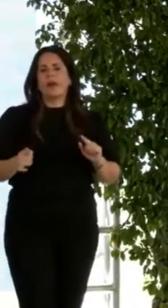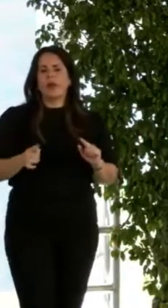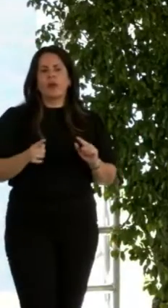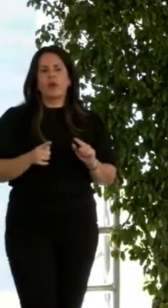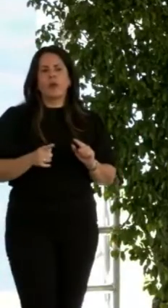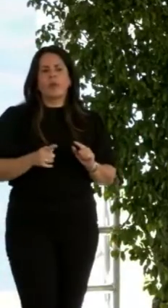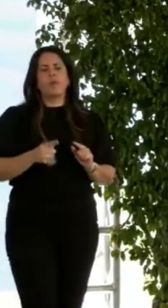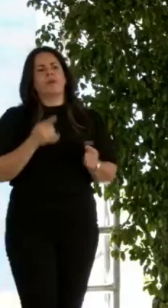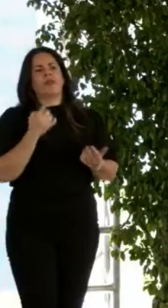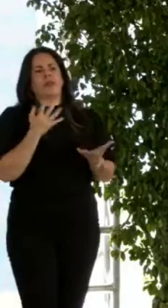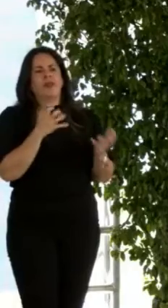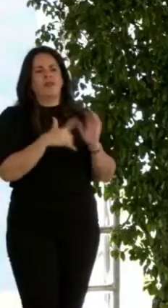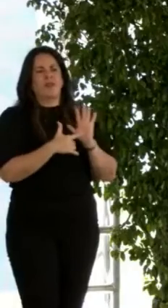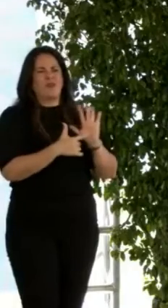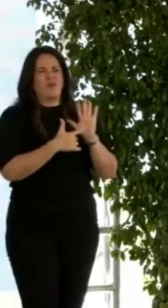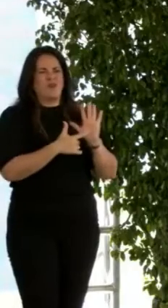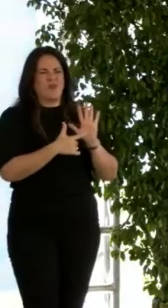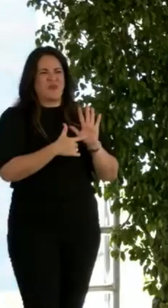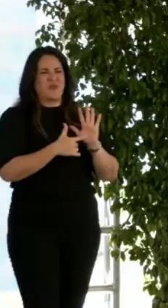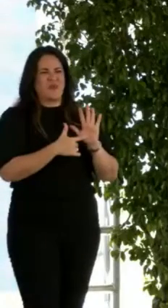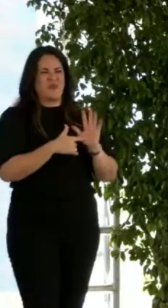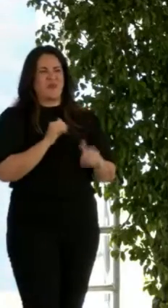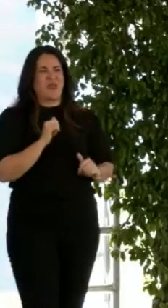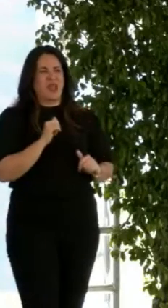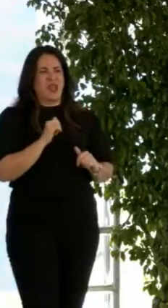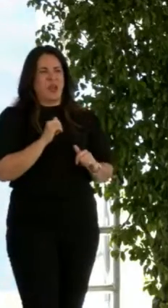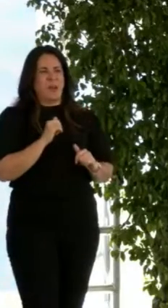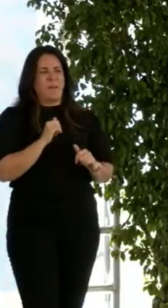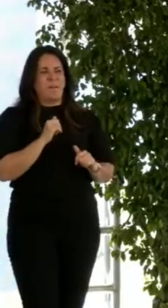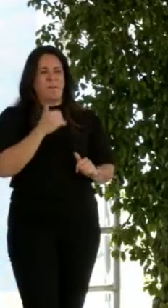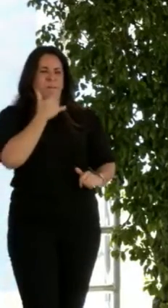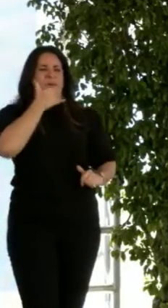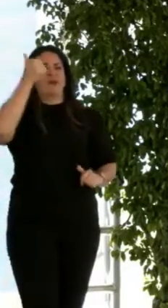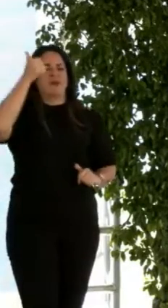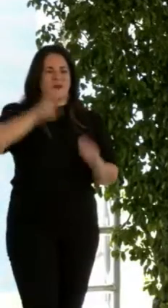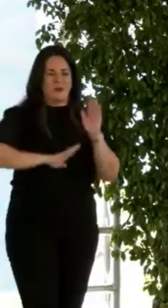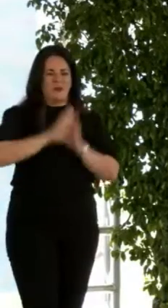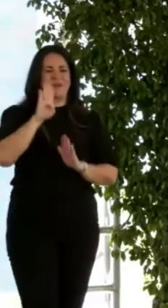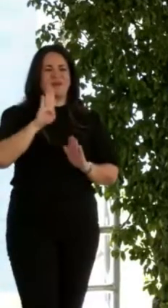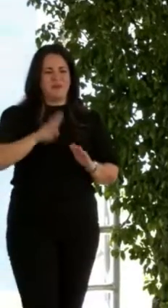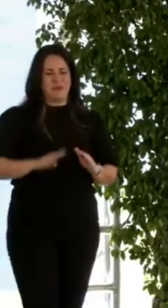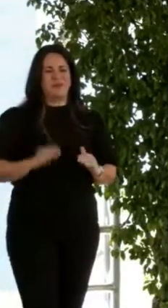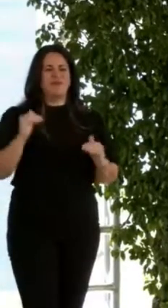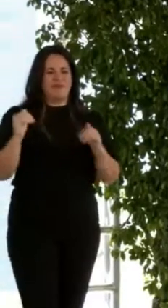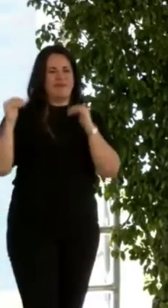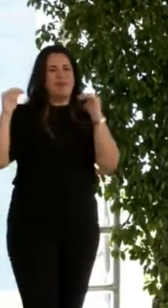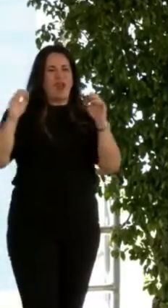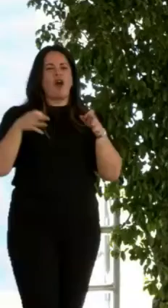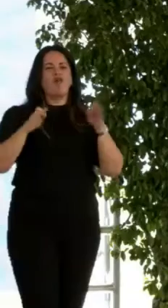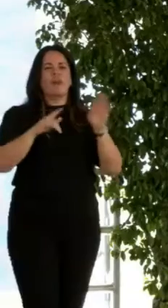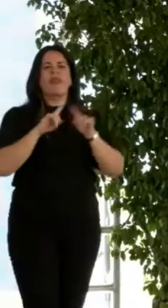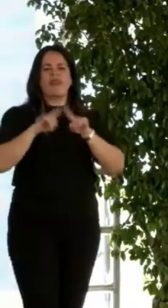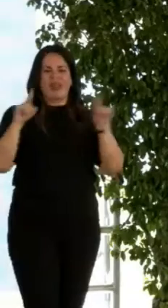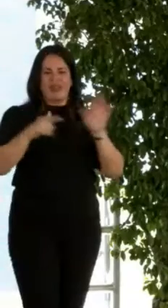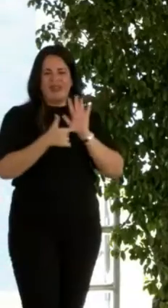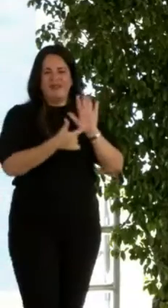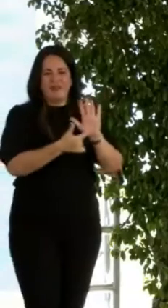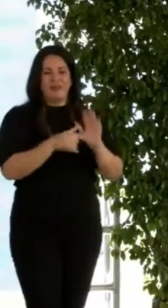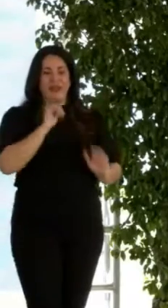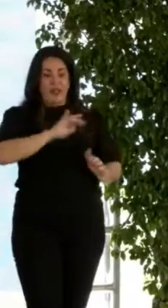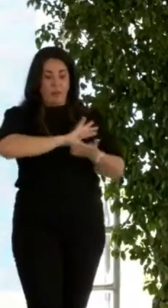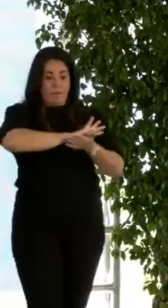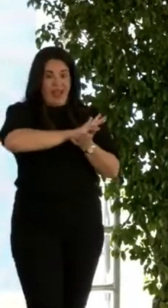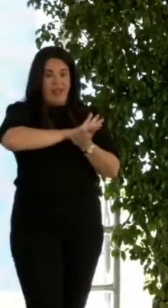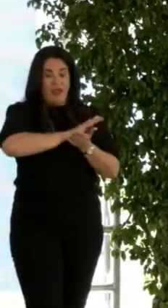un upscale, subir la escalera un poco y vamos a presentarlo de una forma diferente. Hicimos de estos